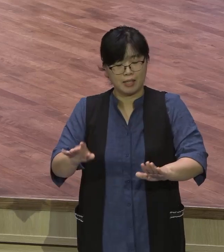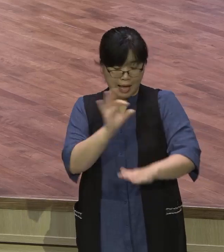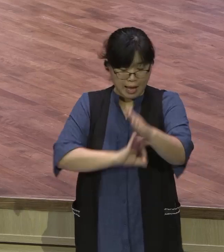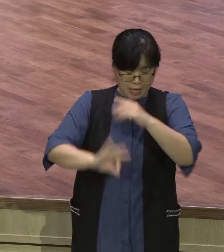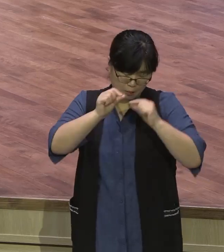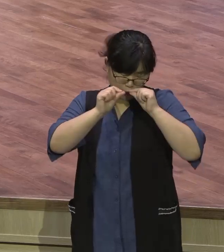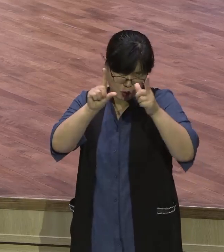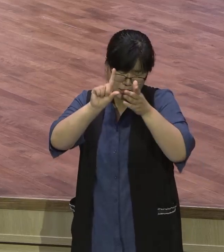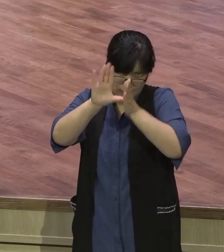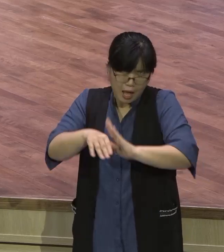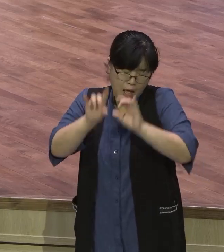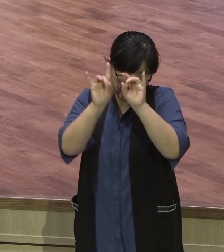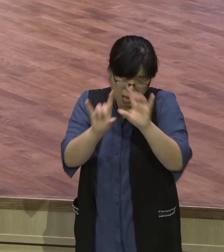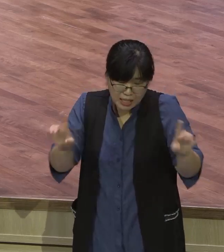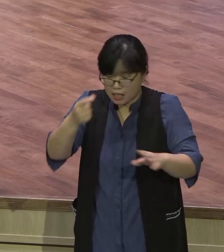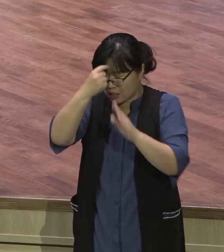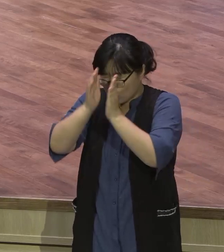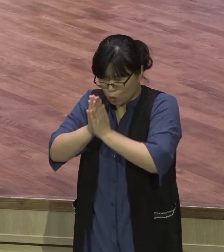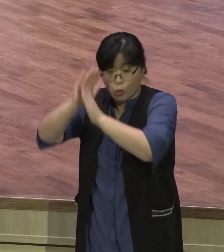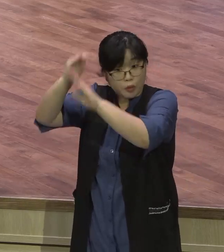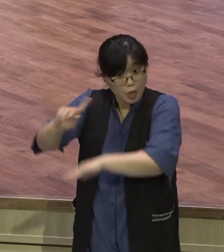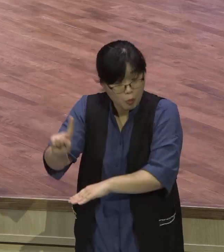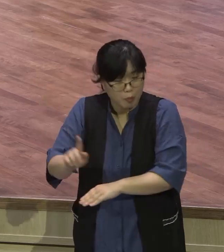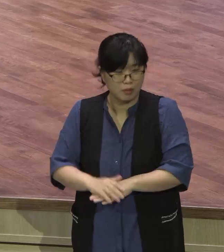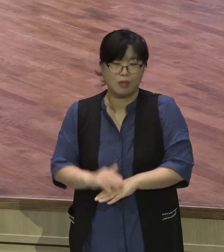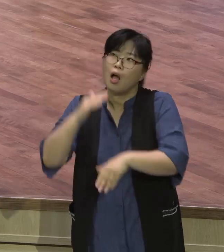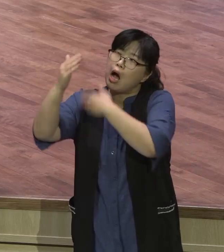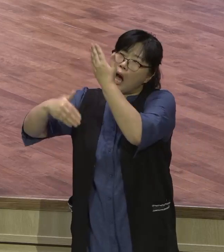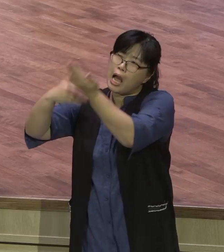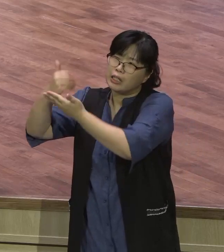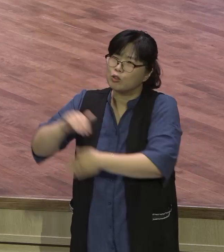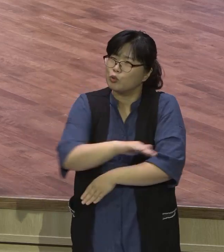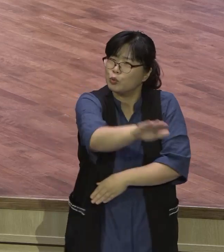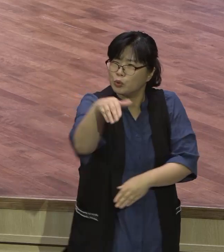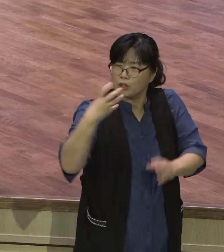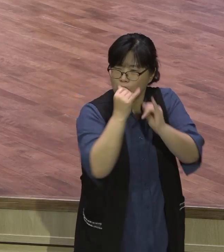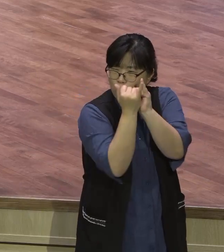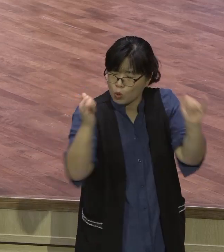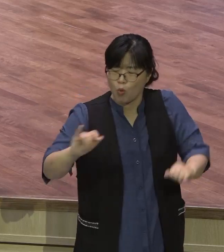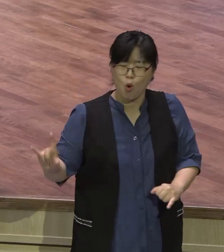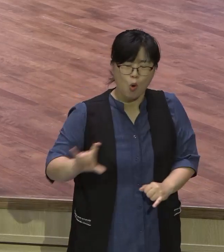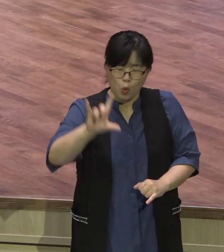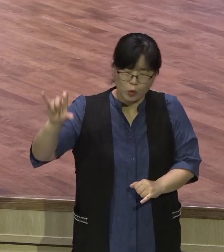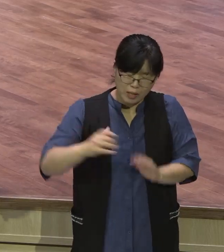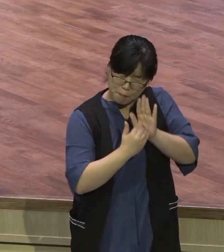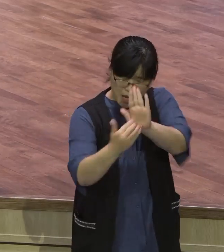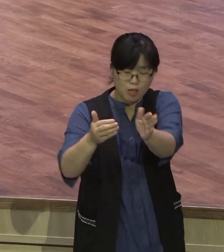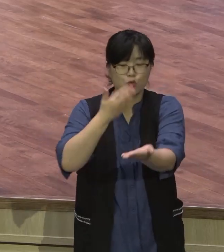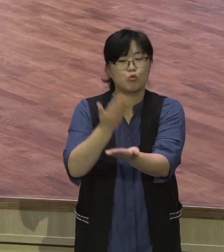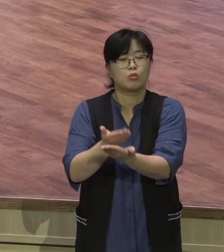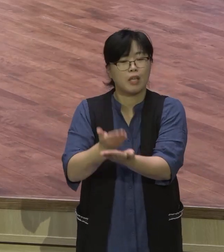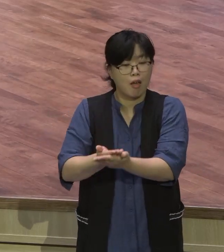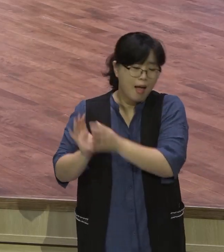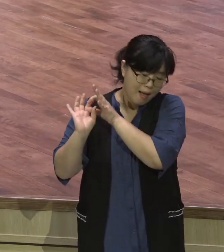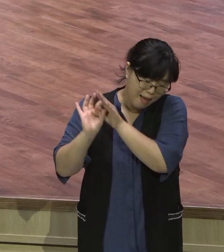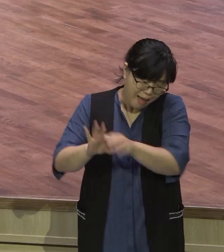2, 3, 7 나라 살려야 됩니다. 이들이 주역이 되기 때문에 주께서 보아야 주옵사사 세밀하게 기도합니다.